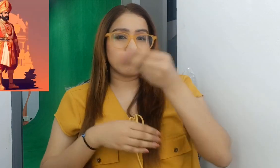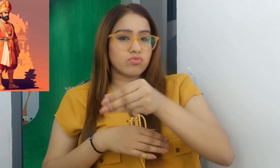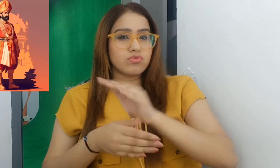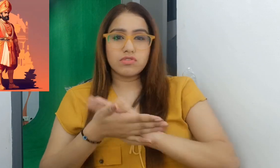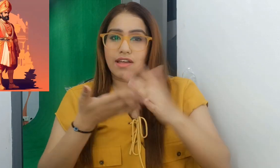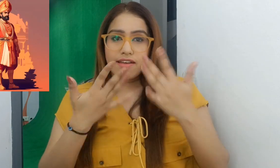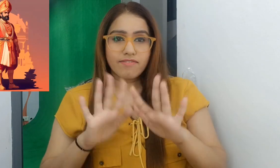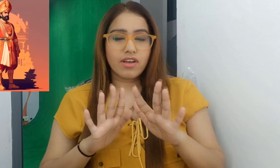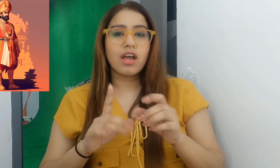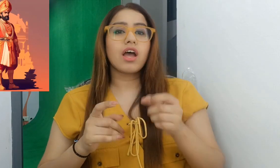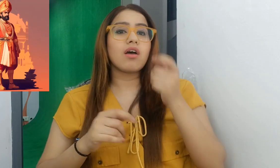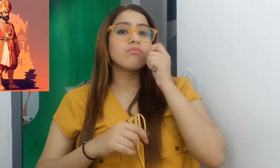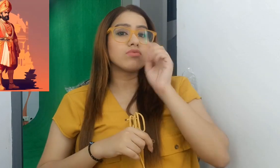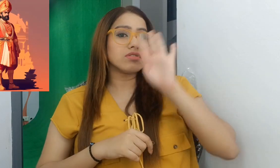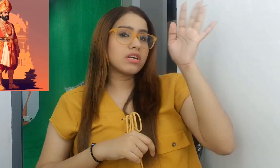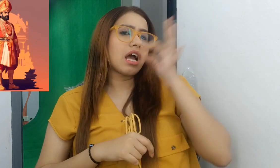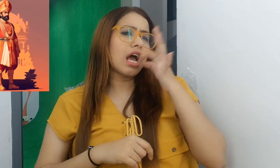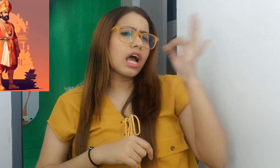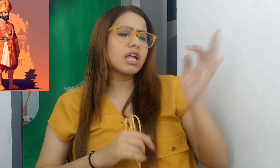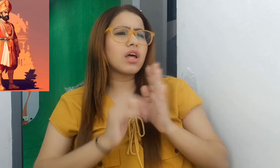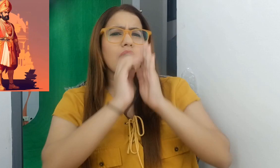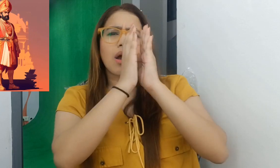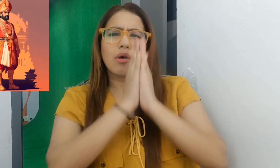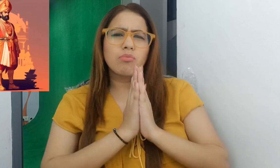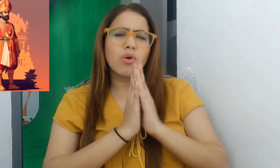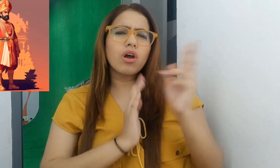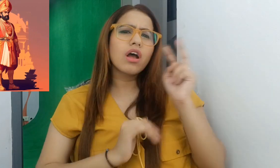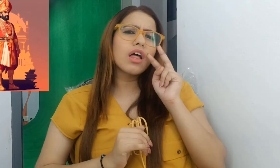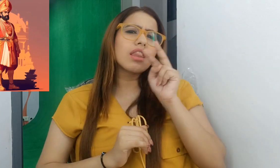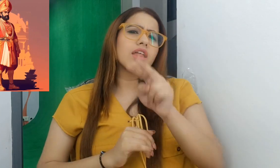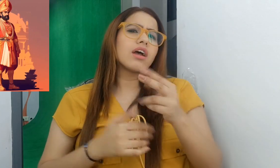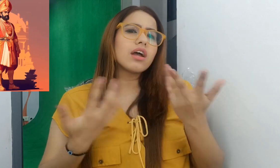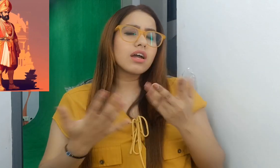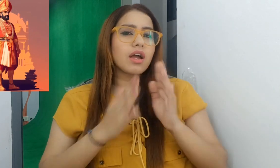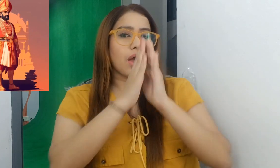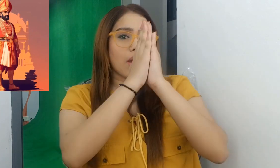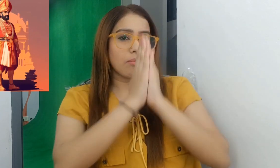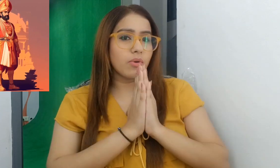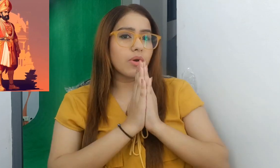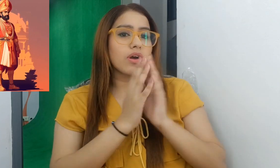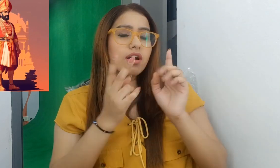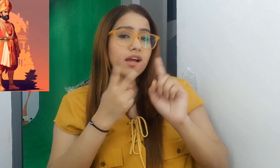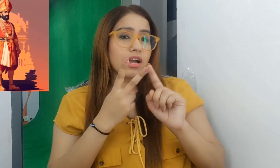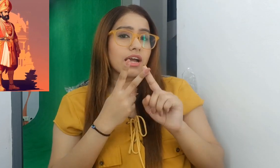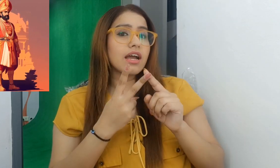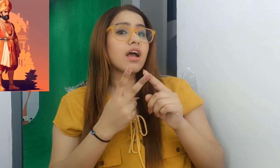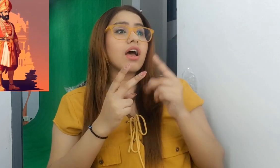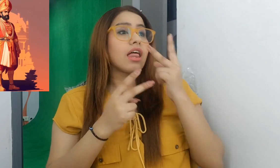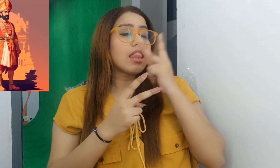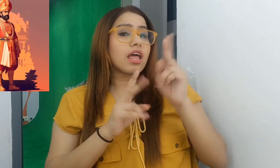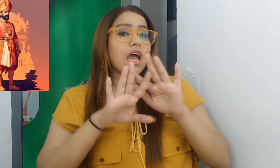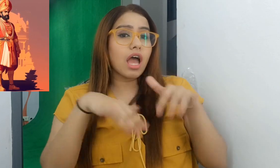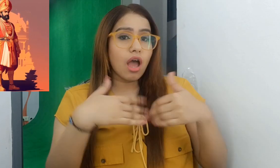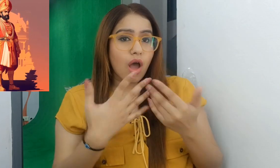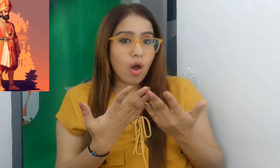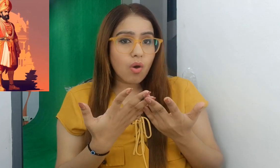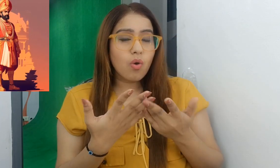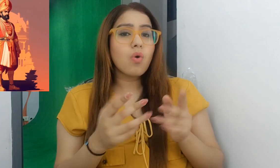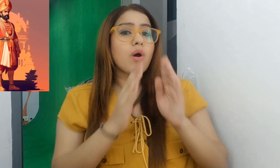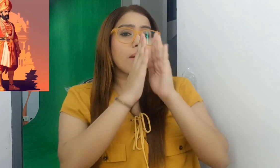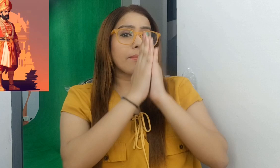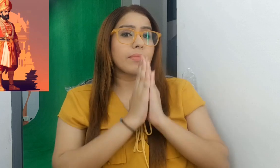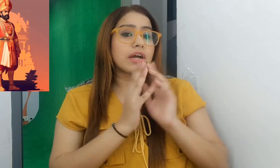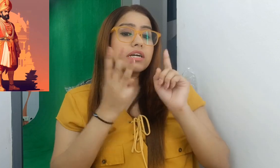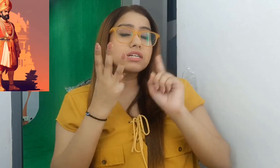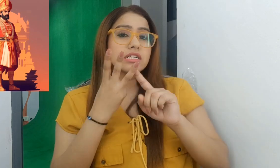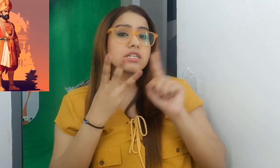पहला प्रश्न था कि ईश्वर कैसे दिखता है, दूसरा प्रश्न था कि ईश्वर कहां तक देखता है, और तीसरा प्रश्न था कि ईश्वर जो